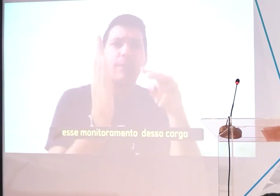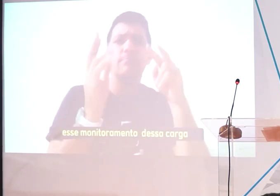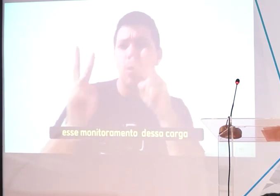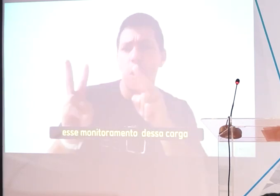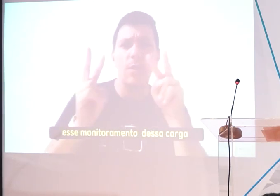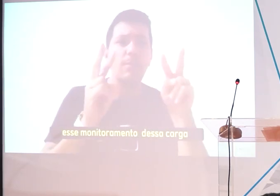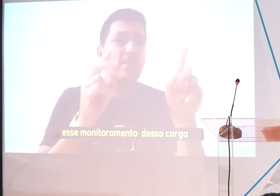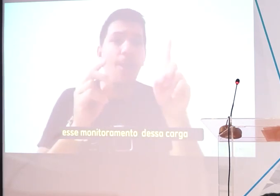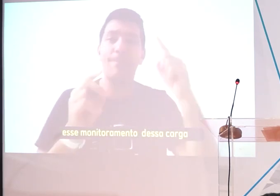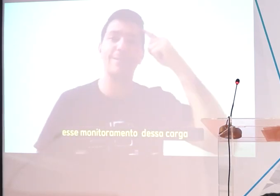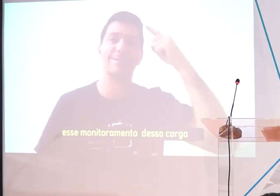monitoramento da carga,